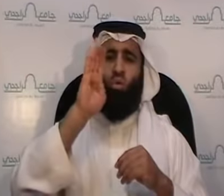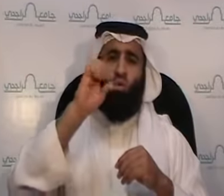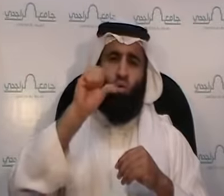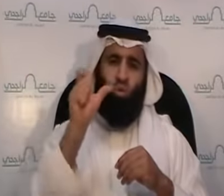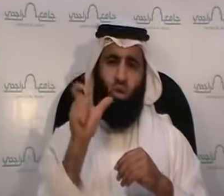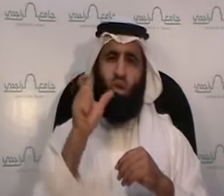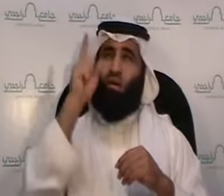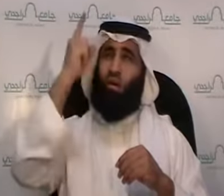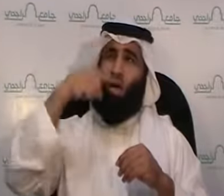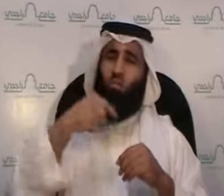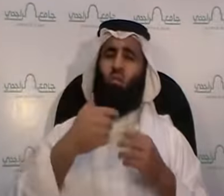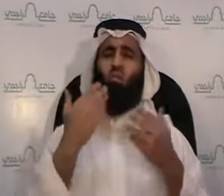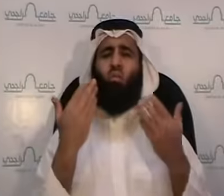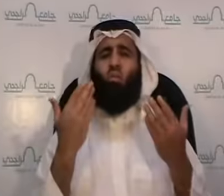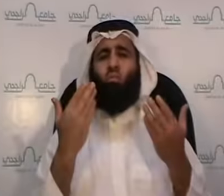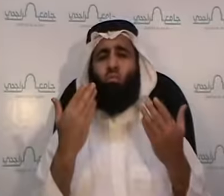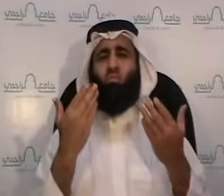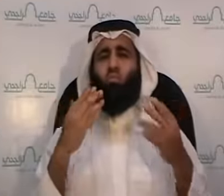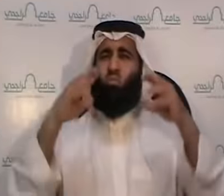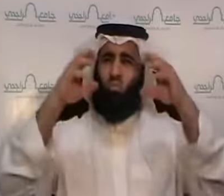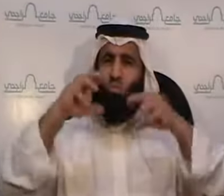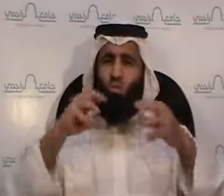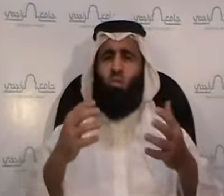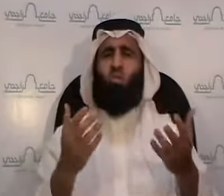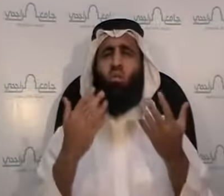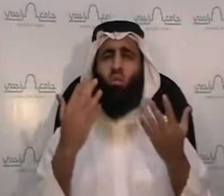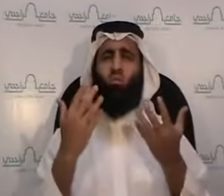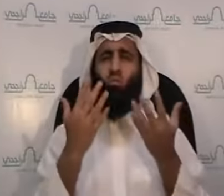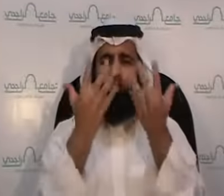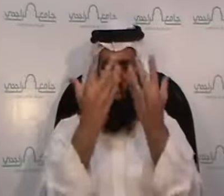فيكون. اسقنا الغيث ولا تجعلنا من